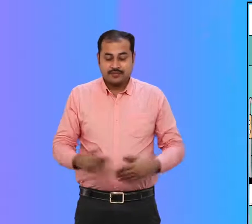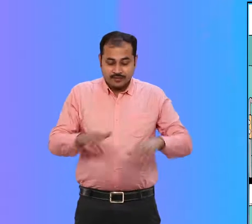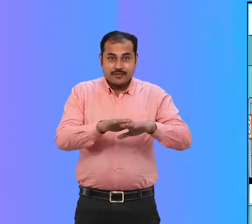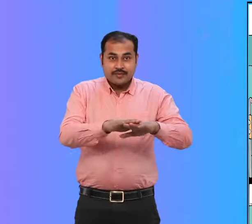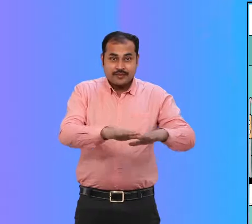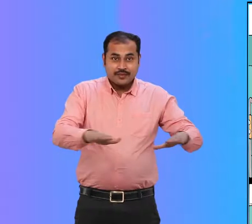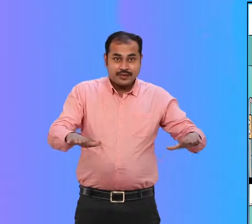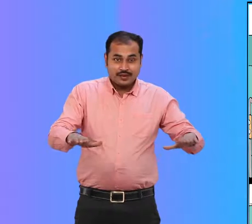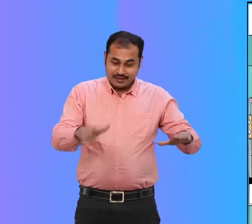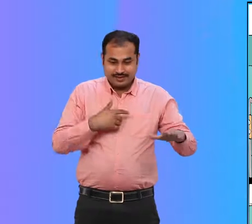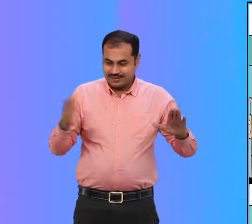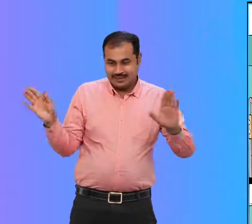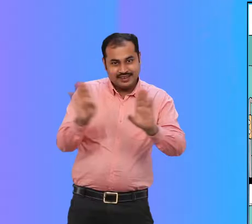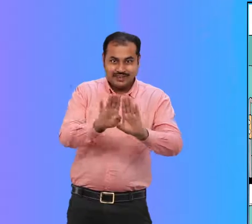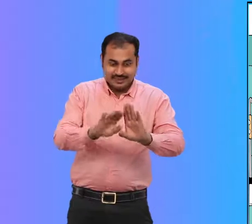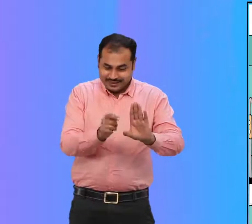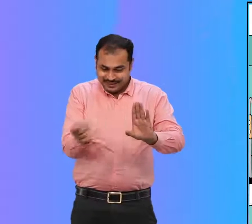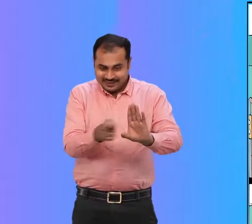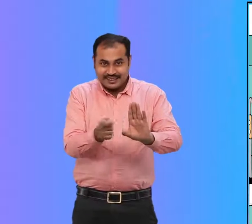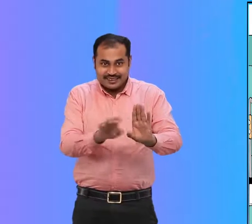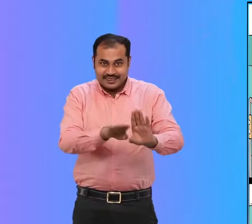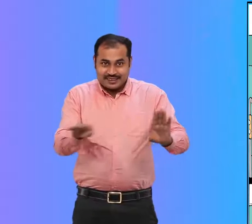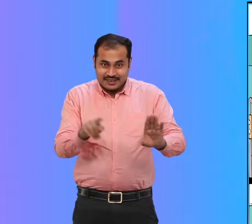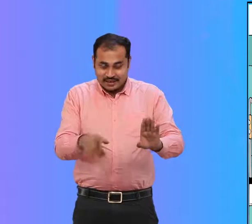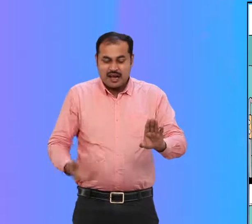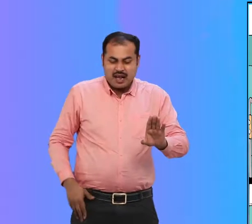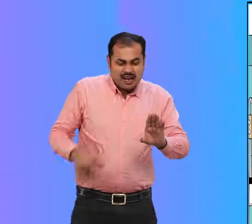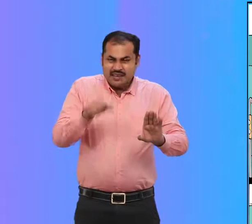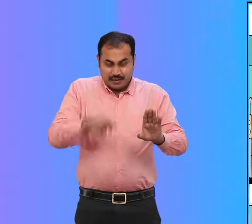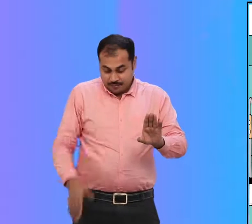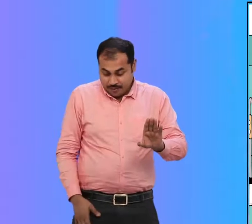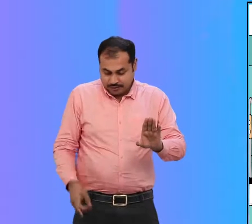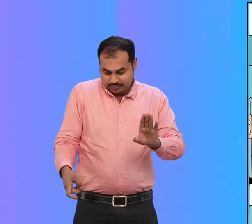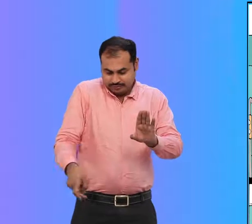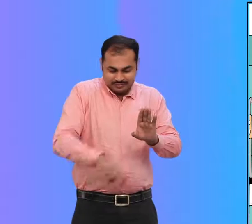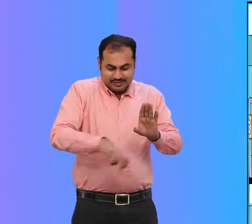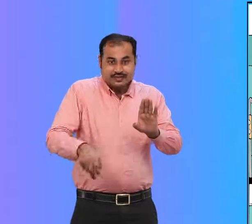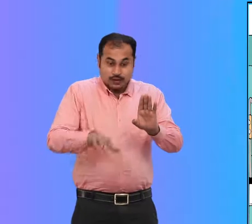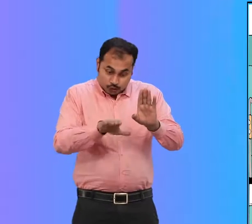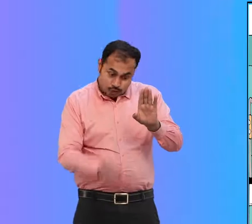है और दरवाजे के नीचे कुंडी भी है जिसका पैर से उपयोग कर सकते हैं